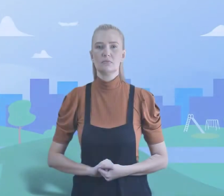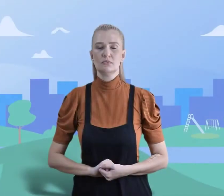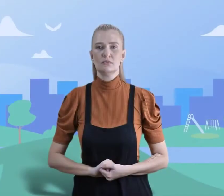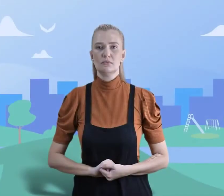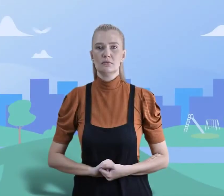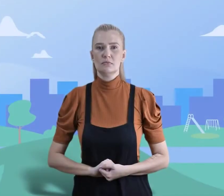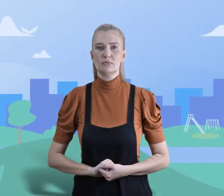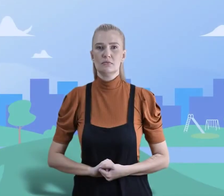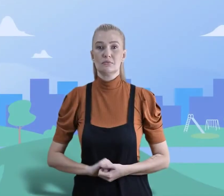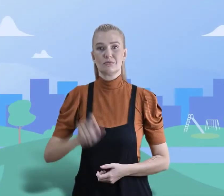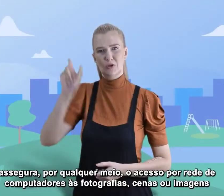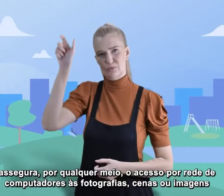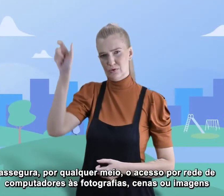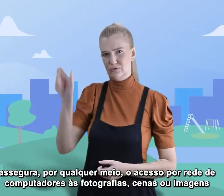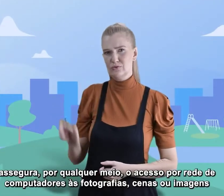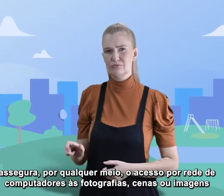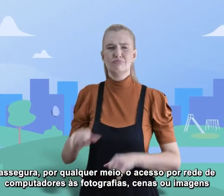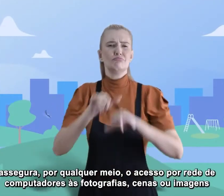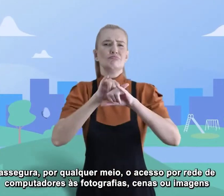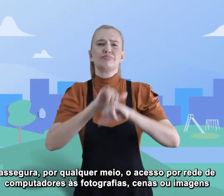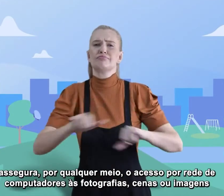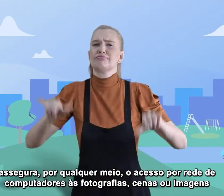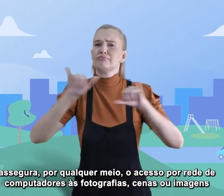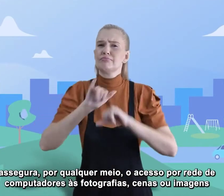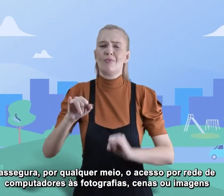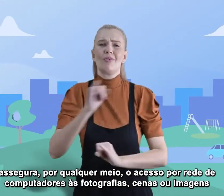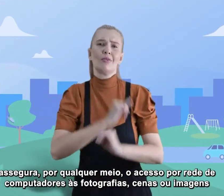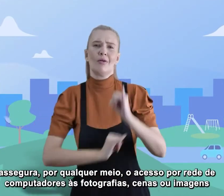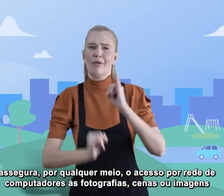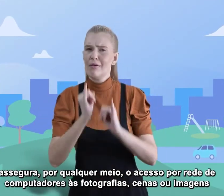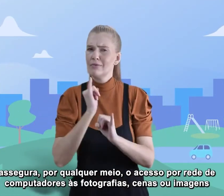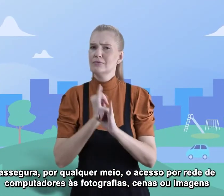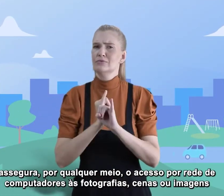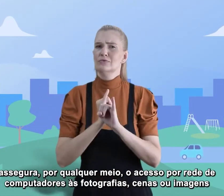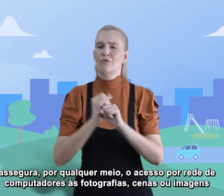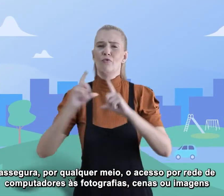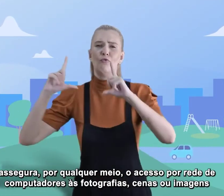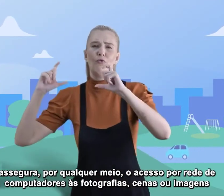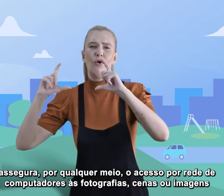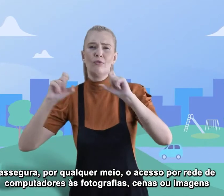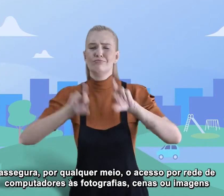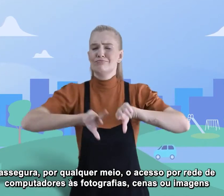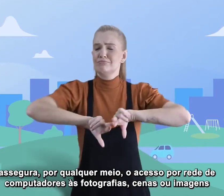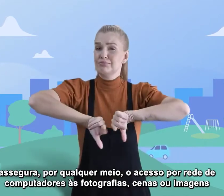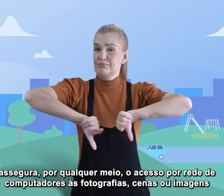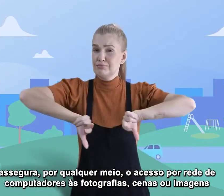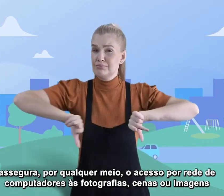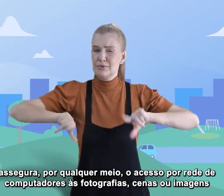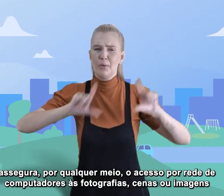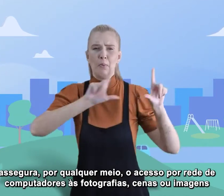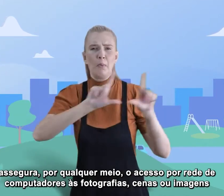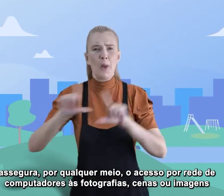inciso 2º. Assegura, por qualquer meio, o acesso por rede de computadores às fotografias, cenas